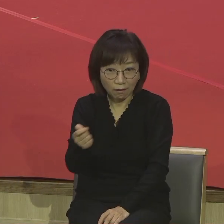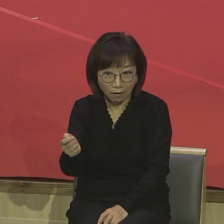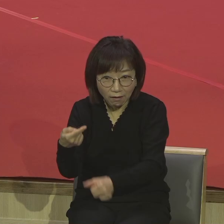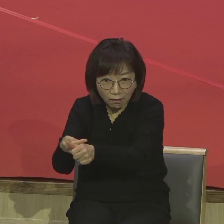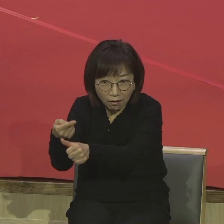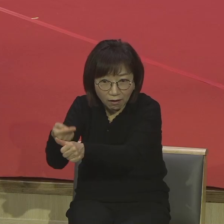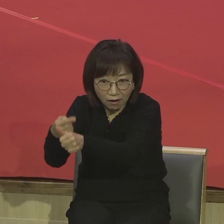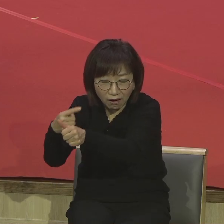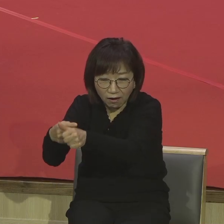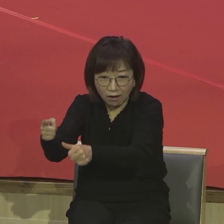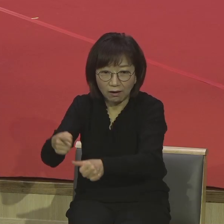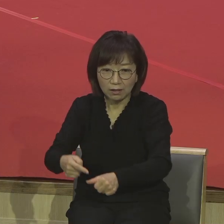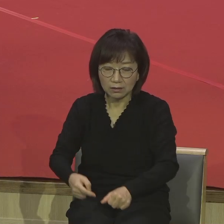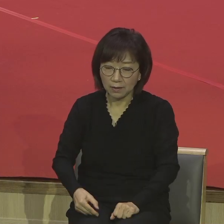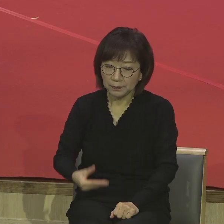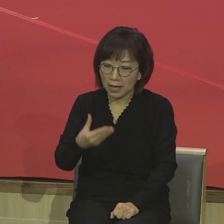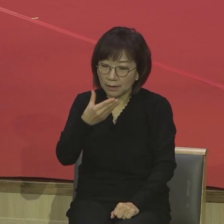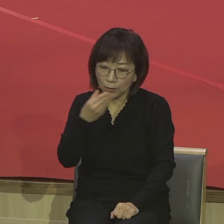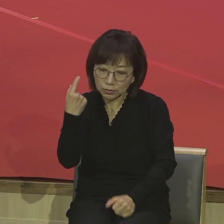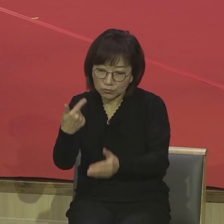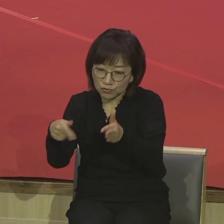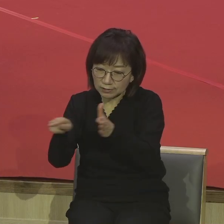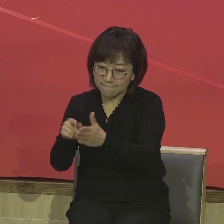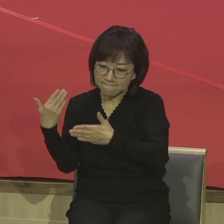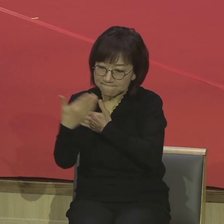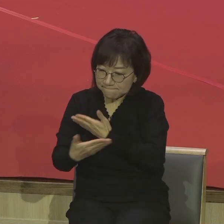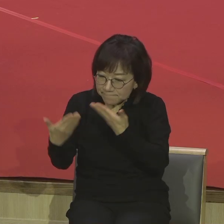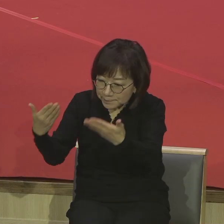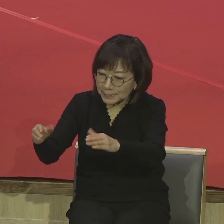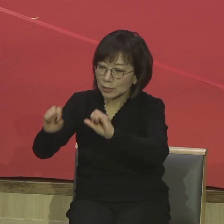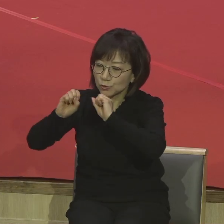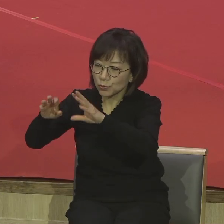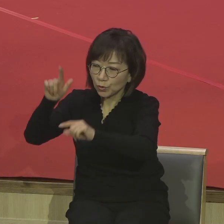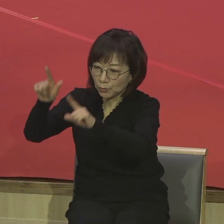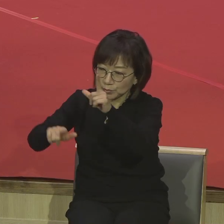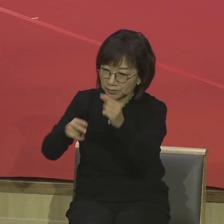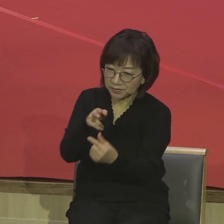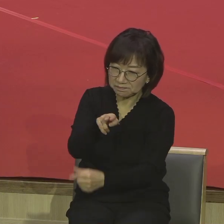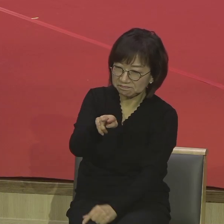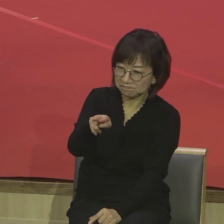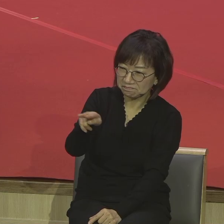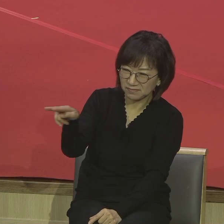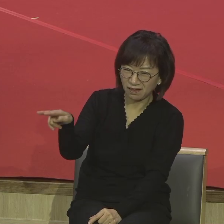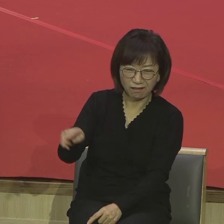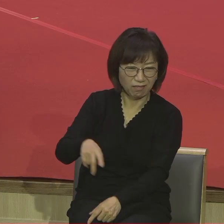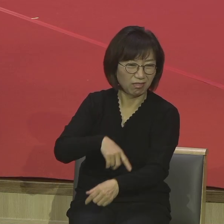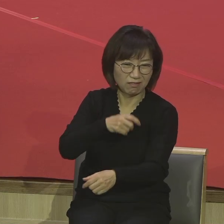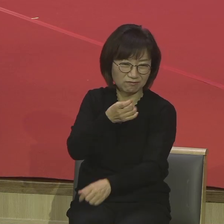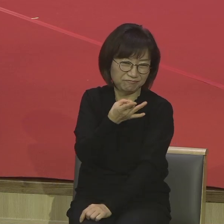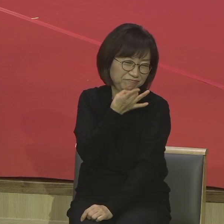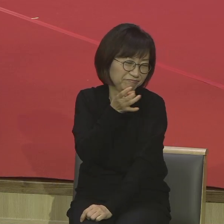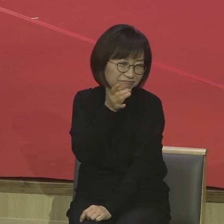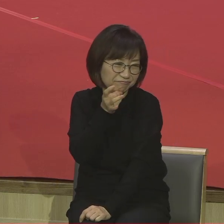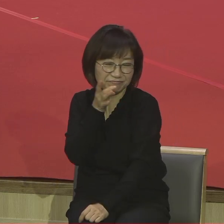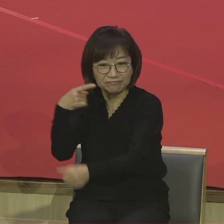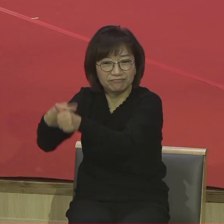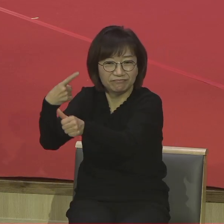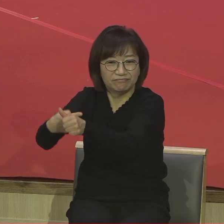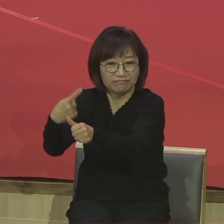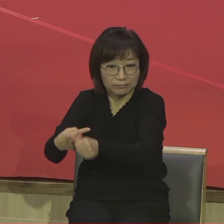복음을 위해서 헌신하는 그 모습, 전도하는 그 모습, 그 방법과 그 내용 상당히 미련해